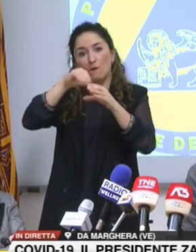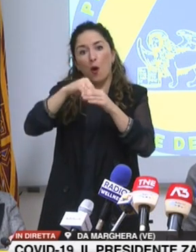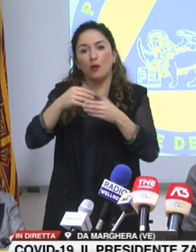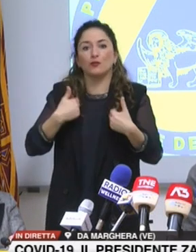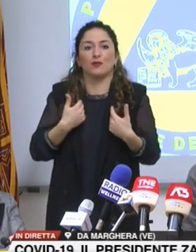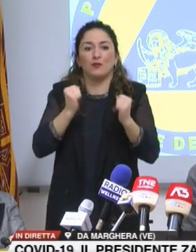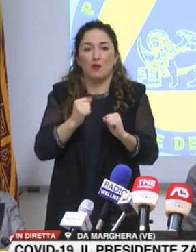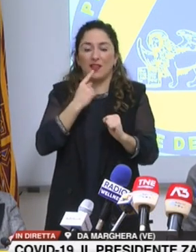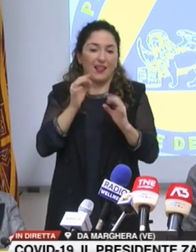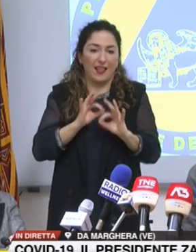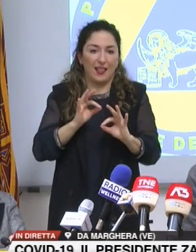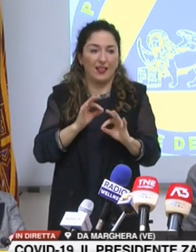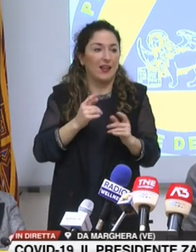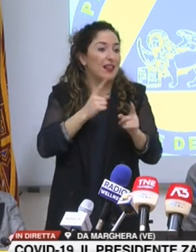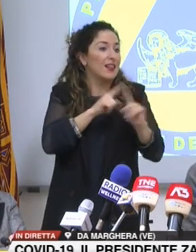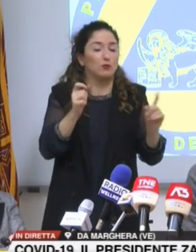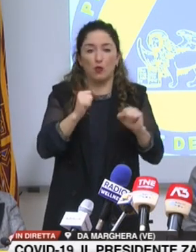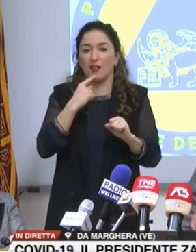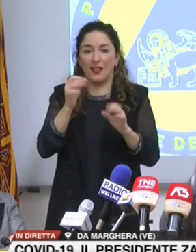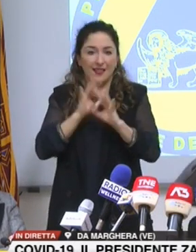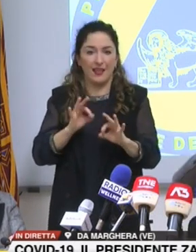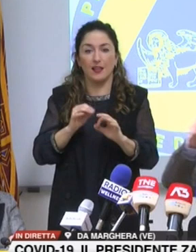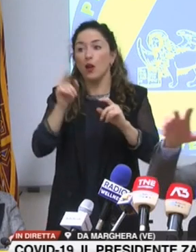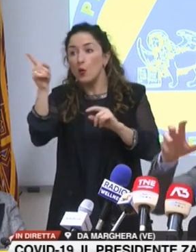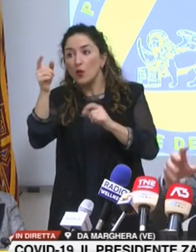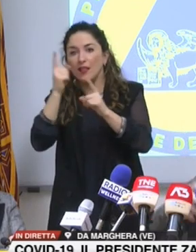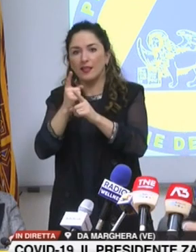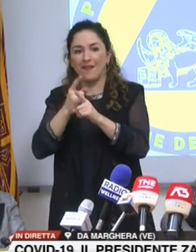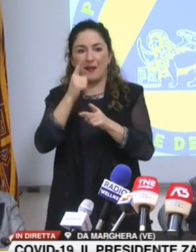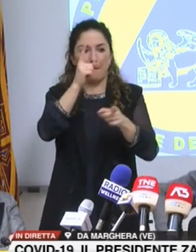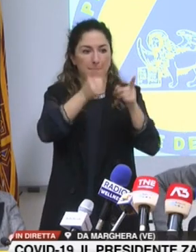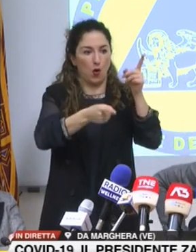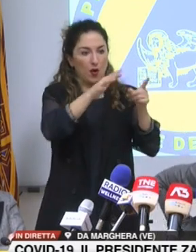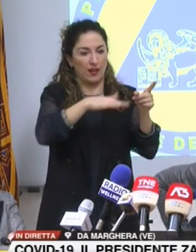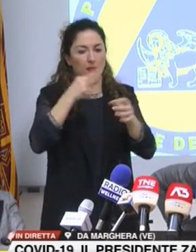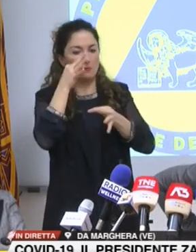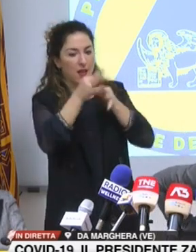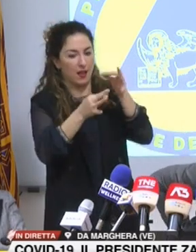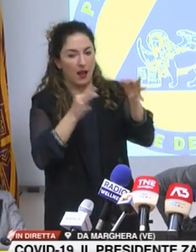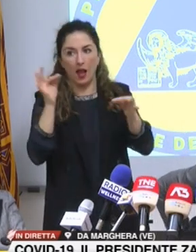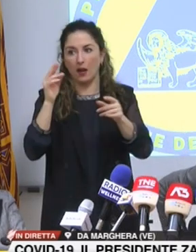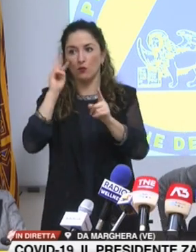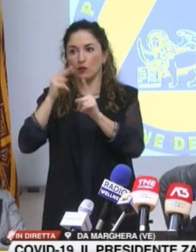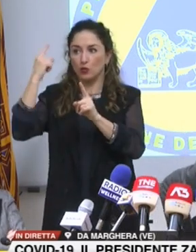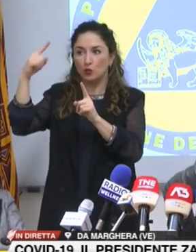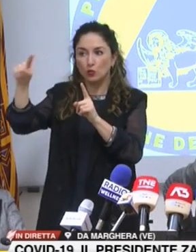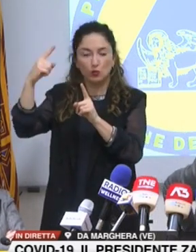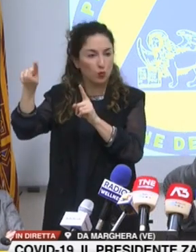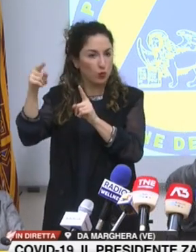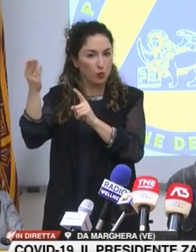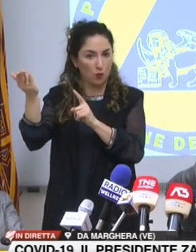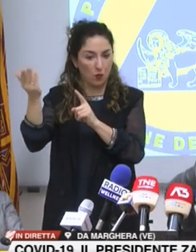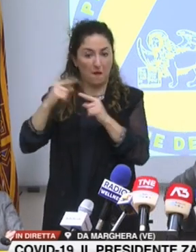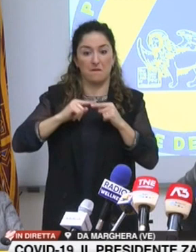Ma nessuno lo può dire in questo momento. Sarà lui a chiarire alla politica quali sono le sue visioni da qui